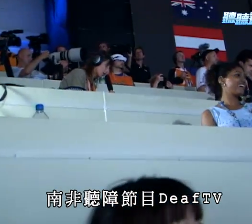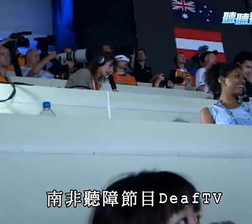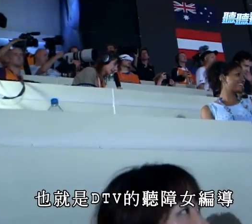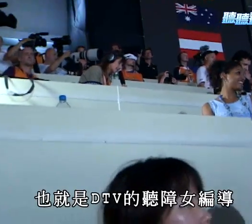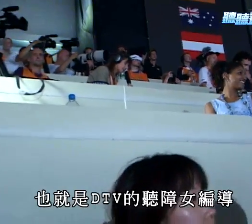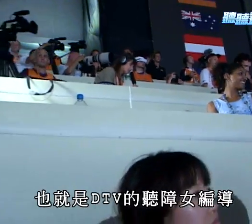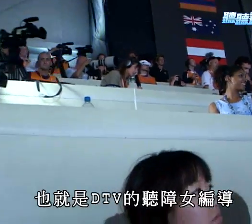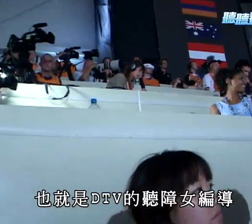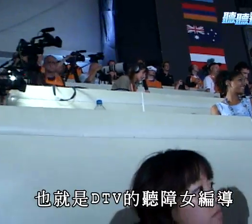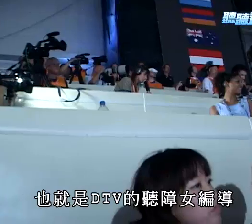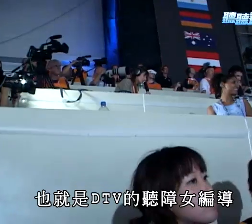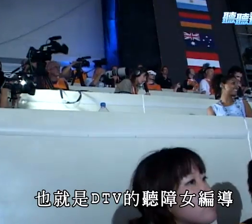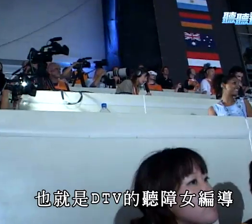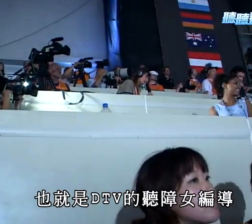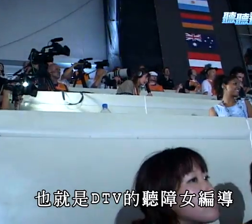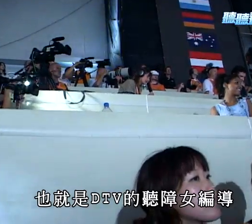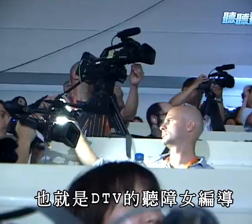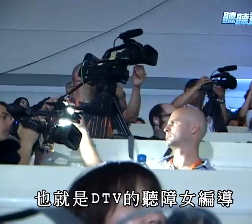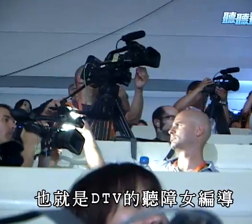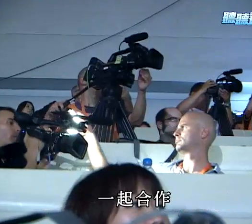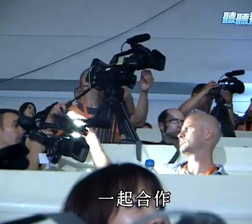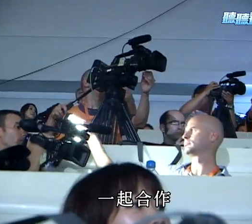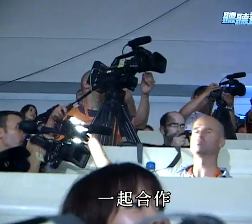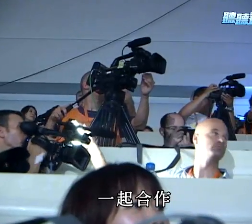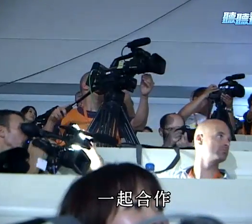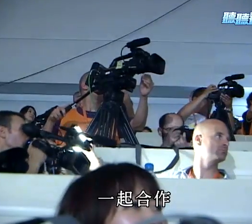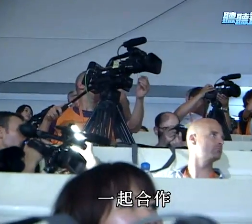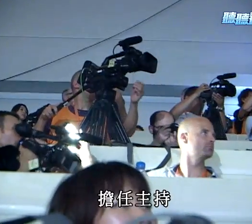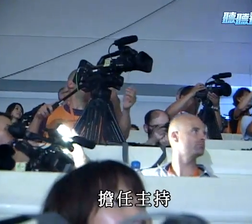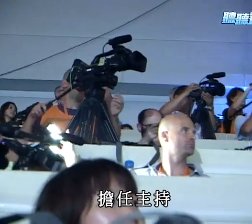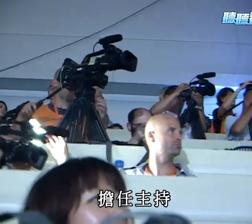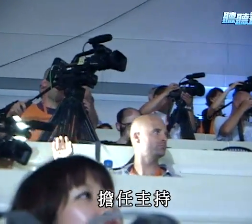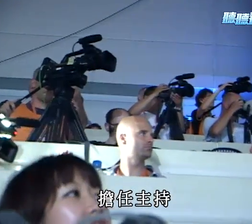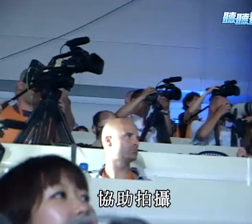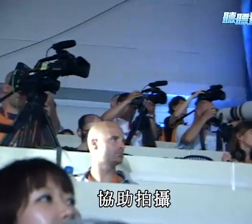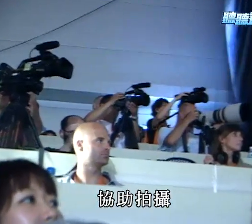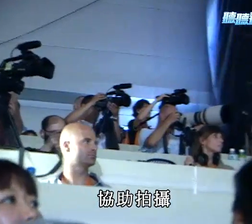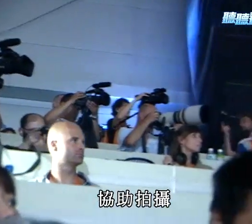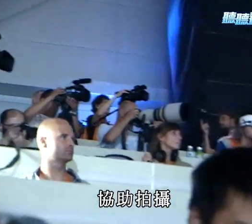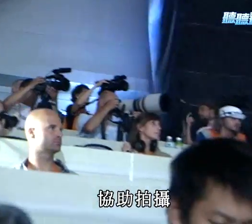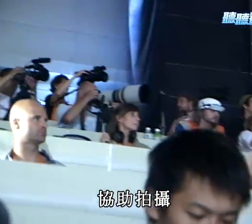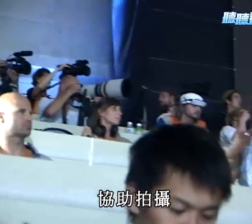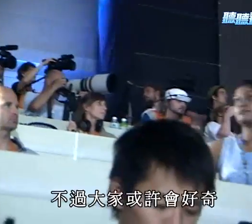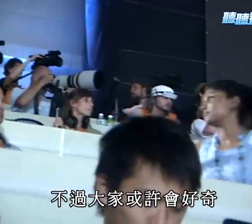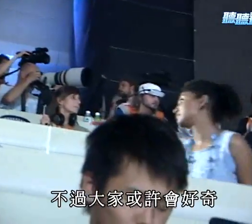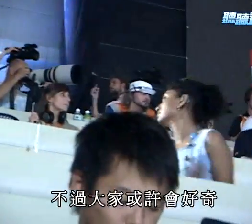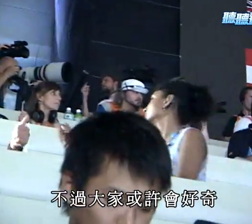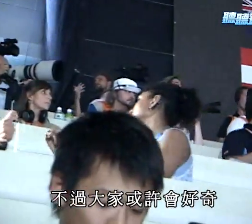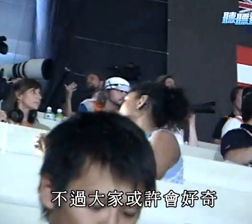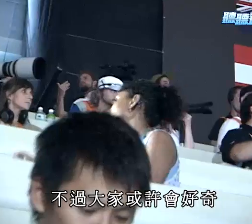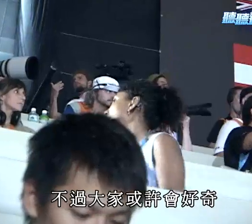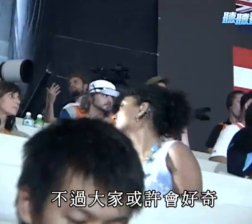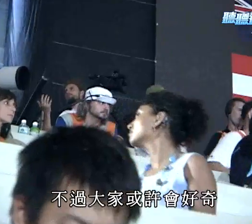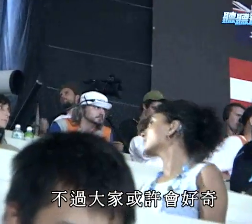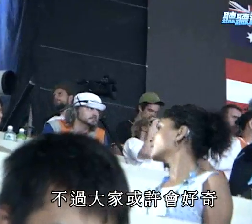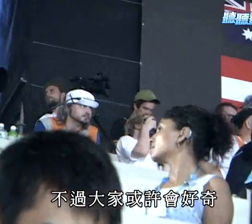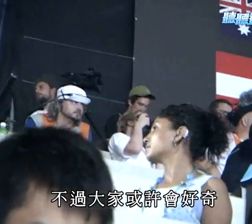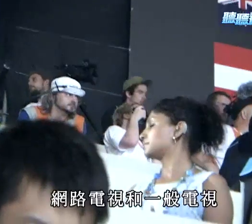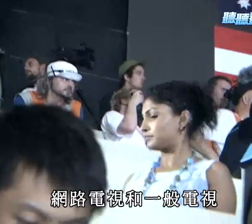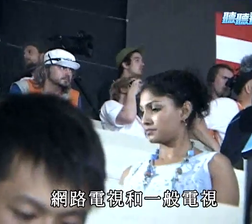就是 DTV 的听障女编导一起合作，担任主持协助拍摄。不过大家或许会好奇，网络电